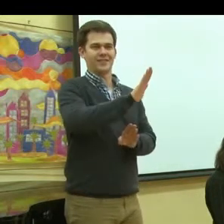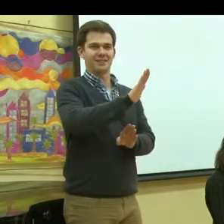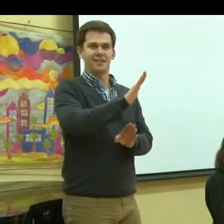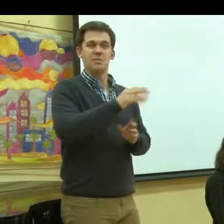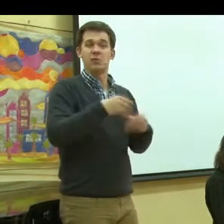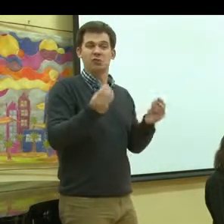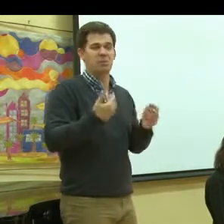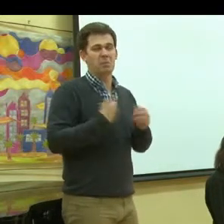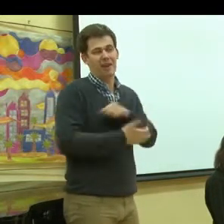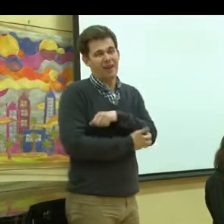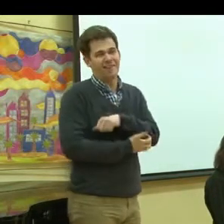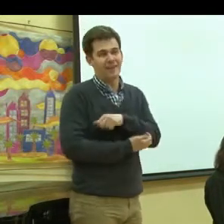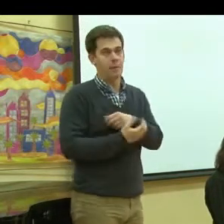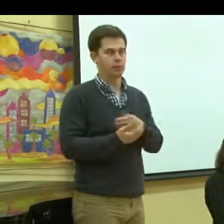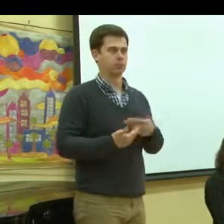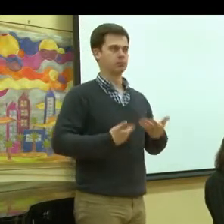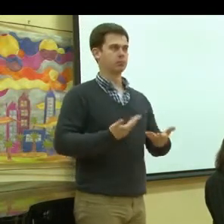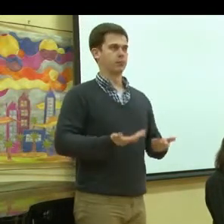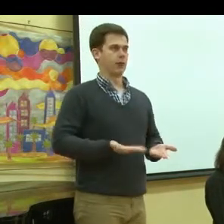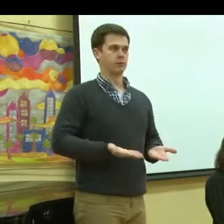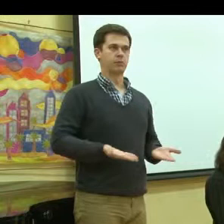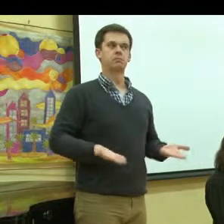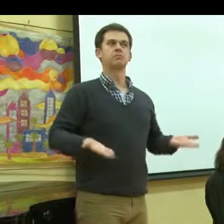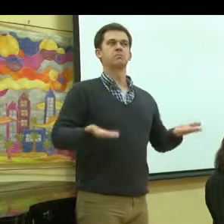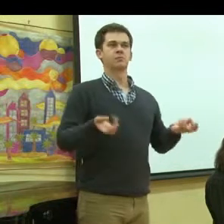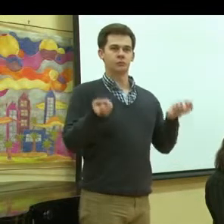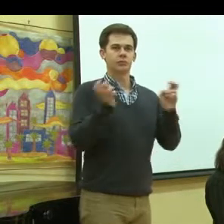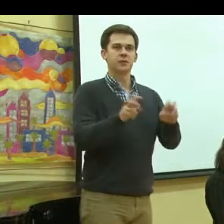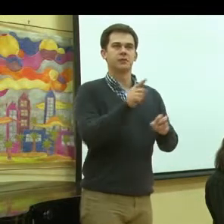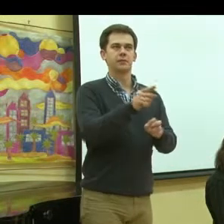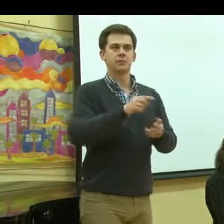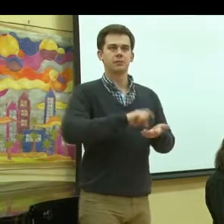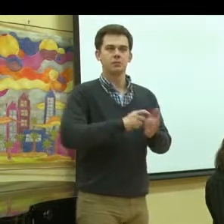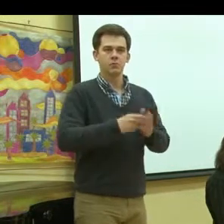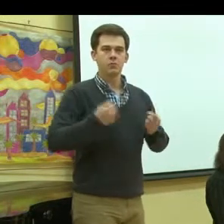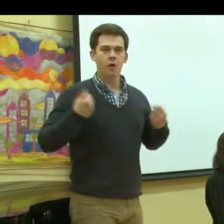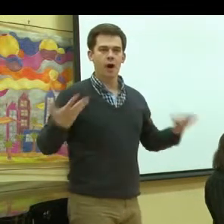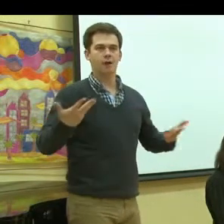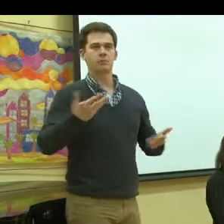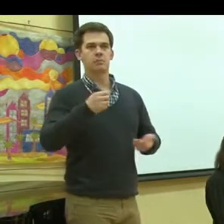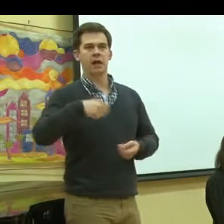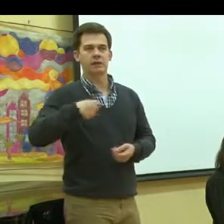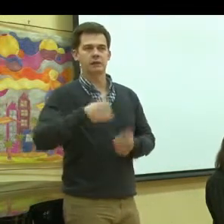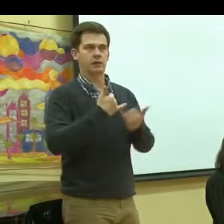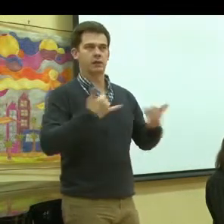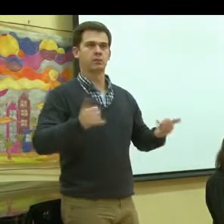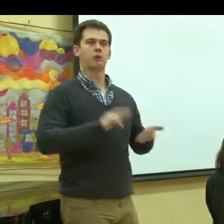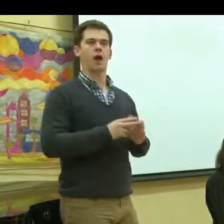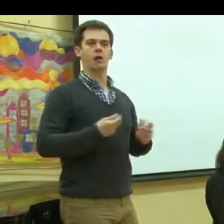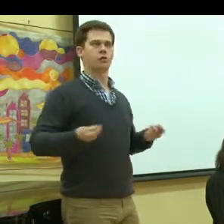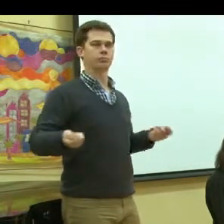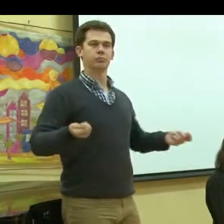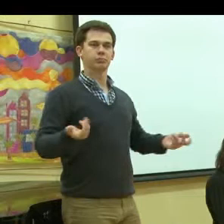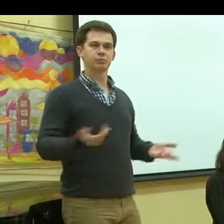los salones. Porque bailaba en París. Tango jakby wkracza na salony argentyńskie. Ze względu na to, że było tańczone gdzieś w Paryżu na przykład, zostaje